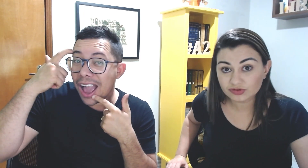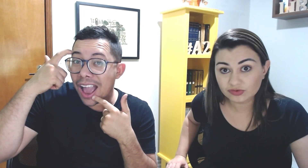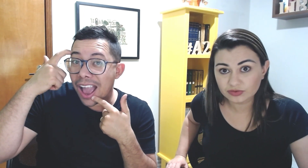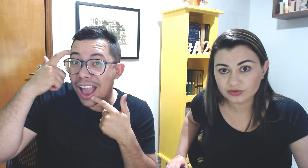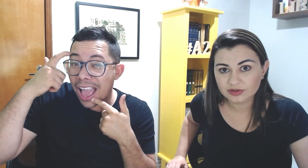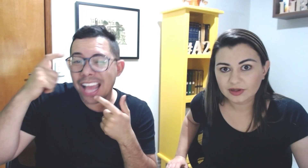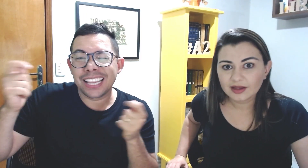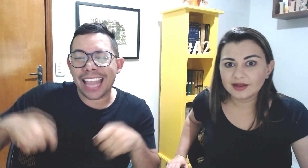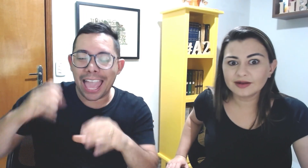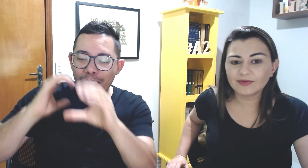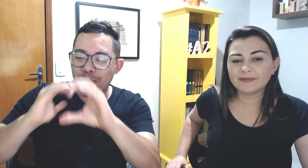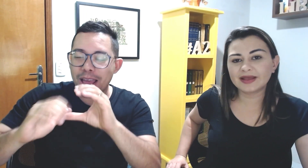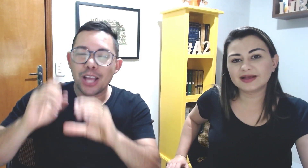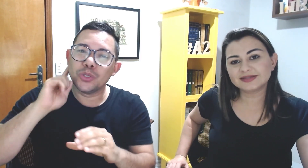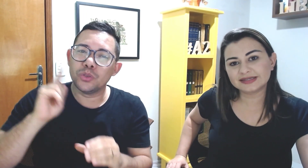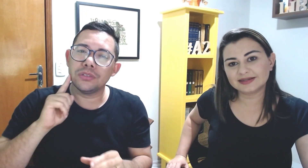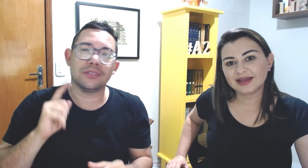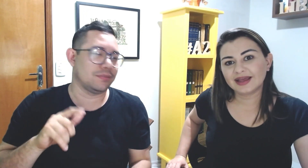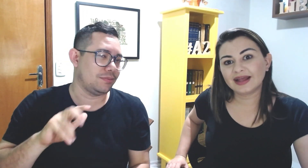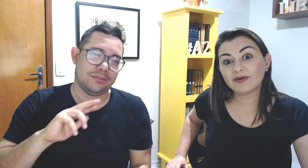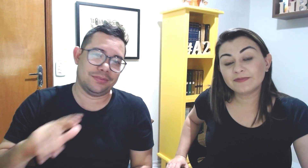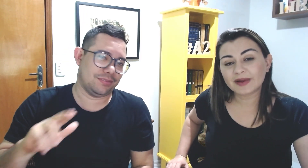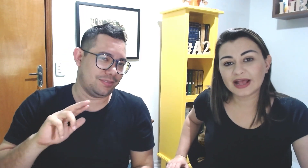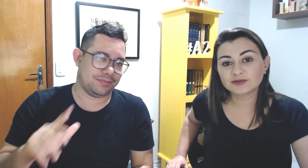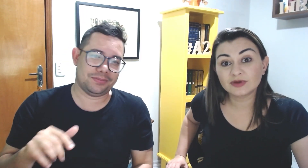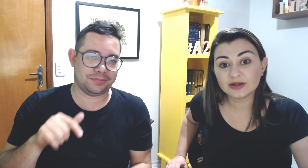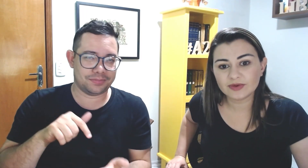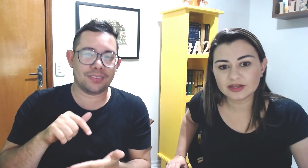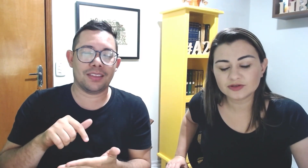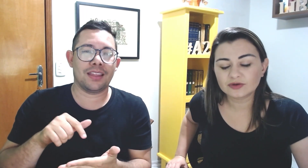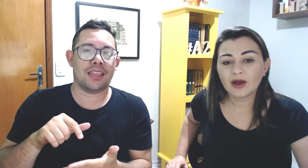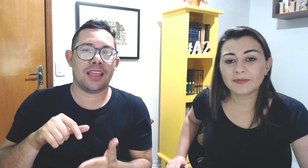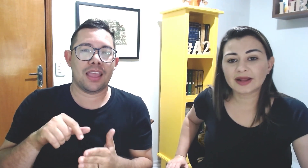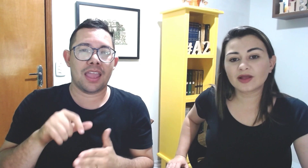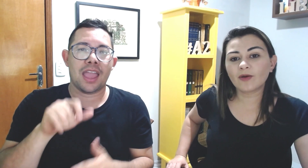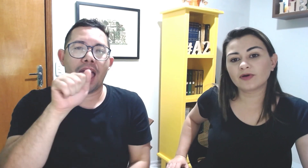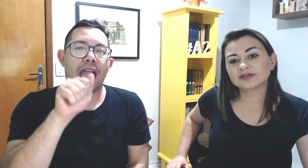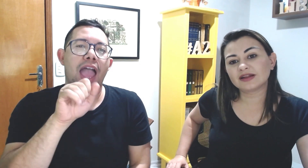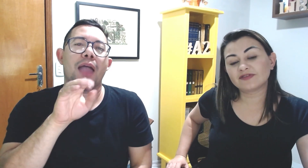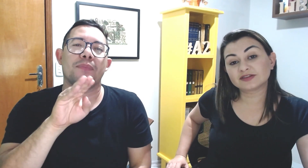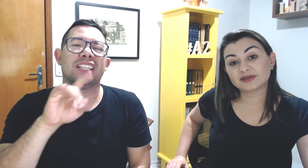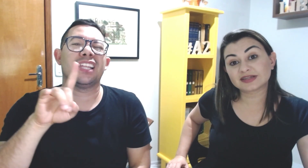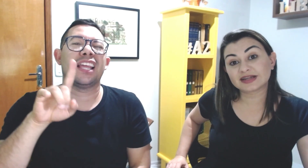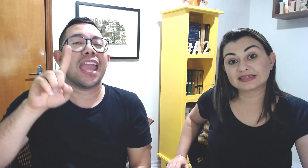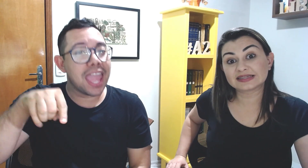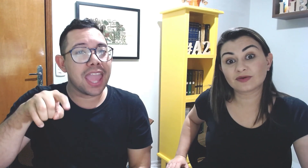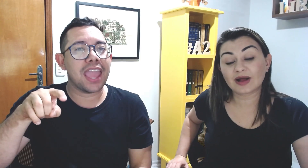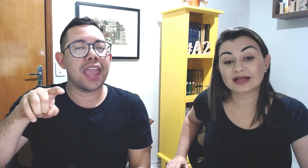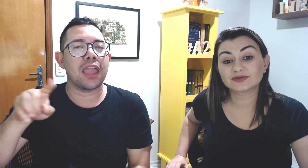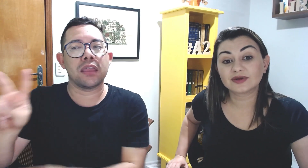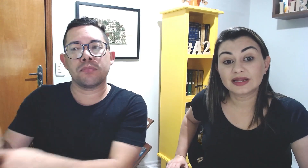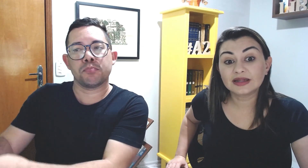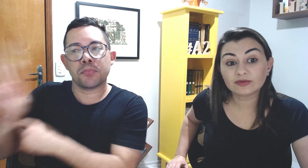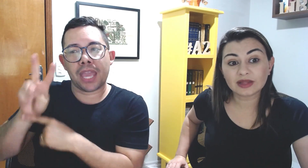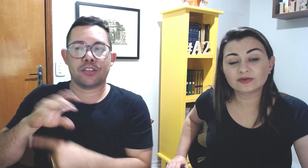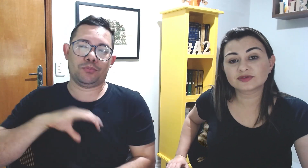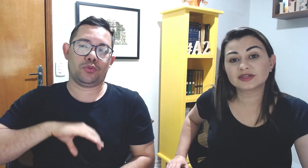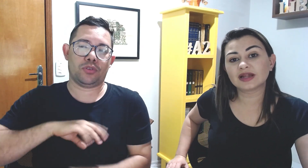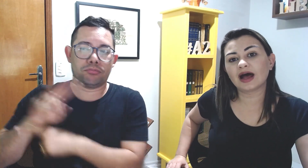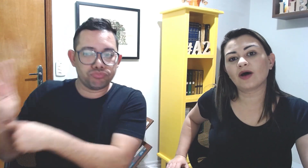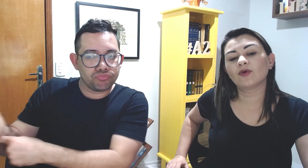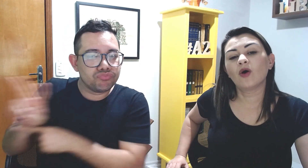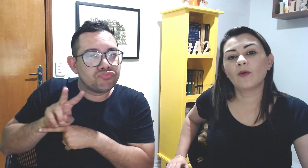com os surdos. E não é bem assim. Ele é um empréstimo linguístico para que eu possa ali fazer uma sinalização caso não